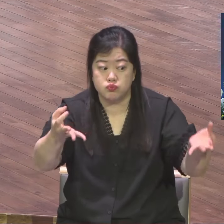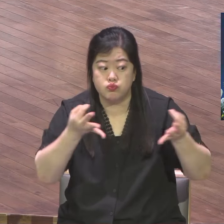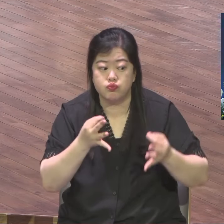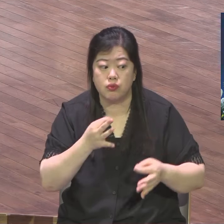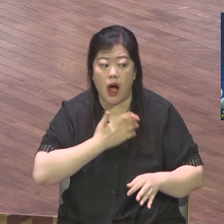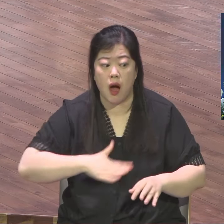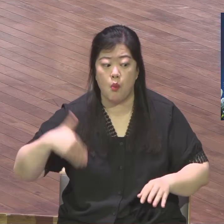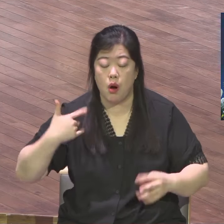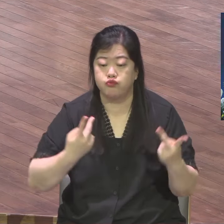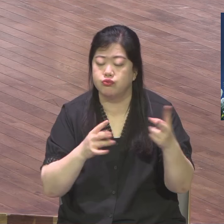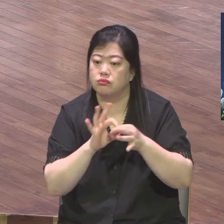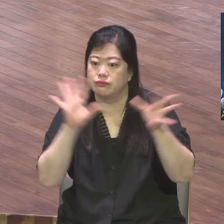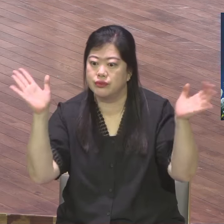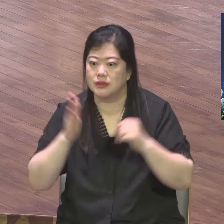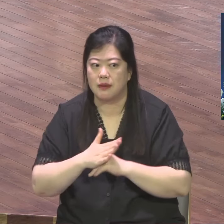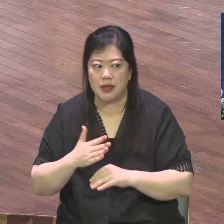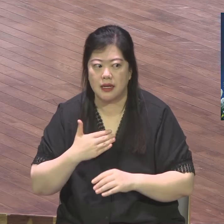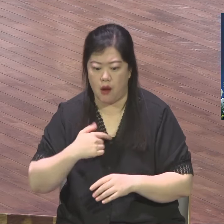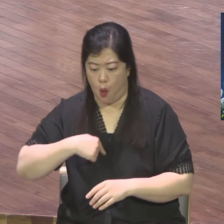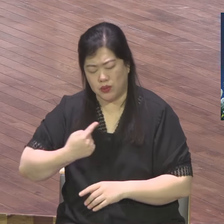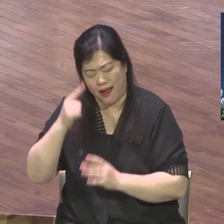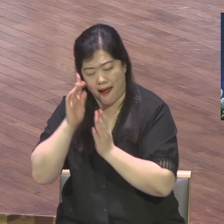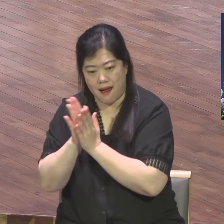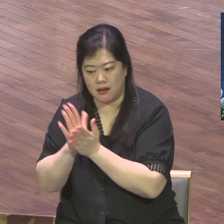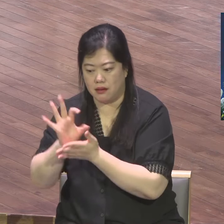시험들 주기 있으니까 싹다